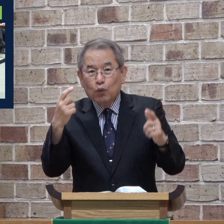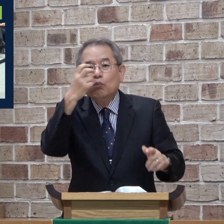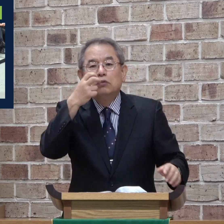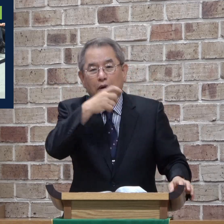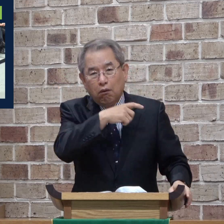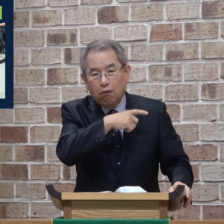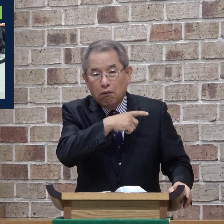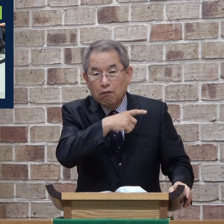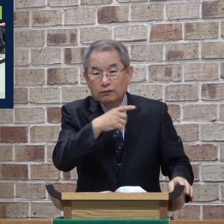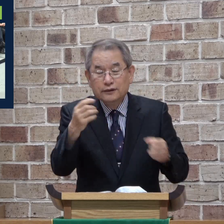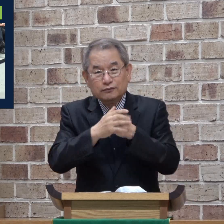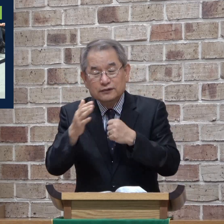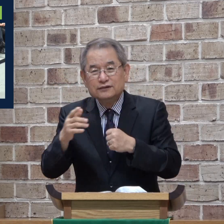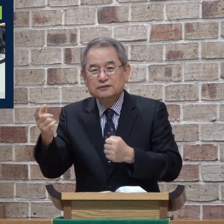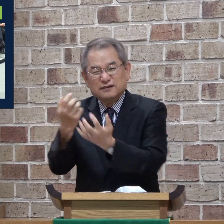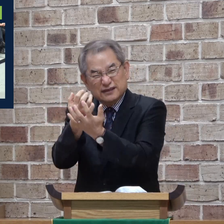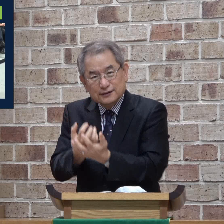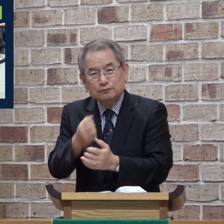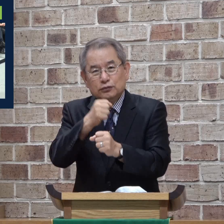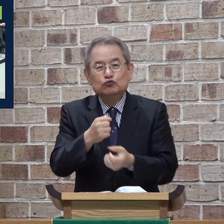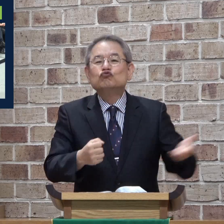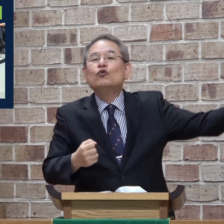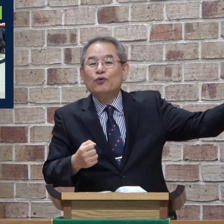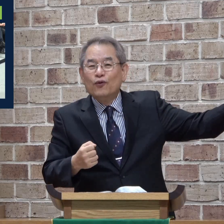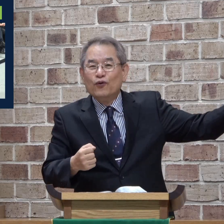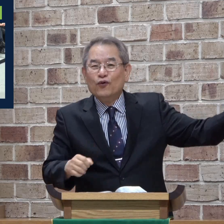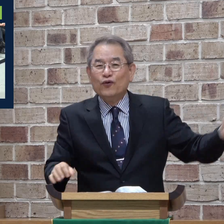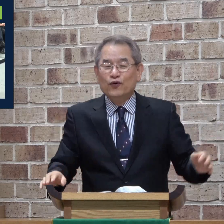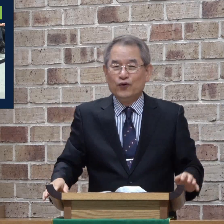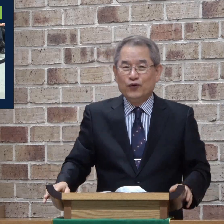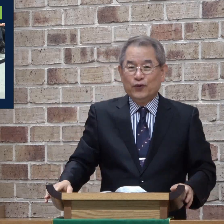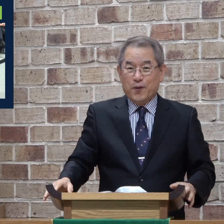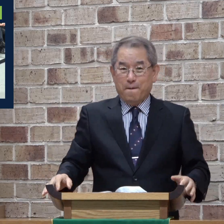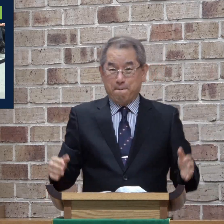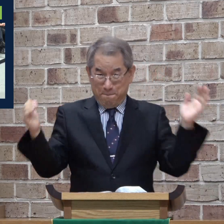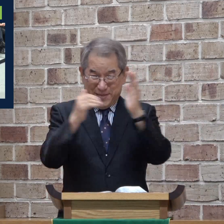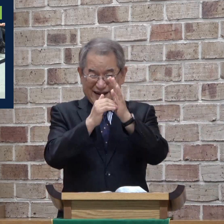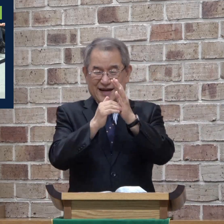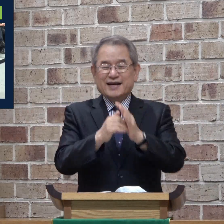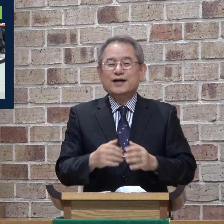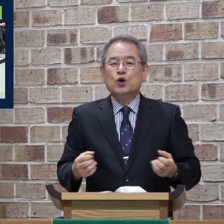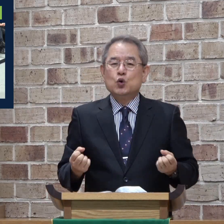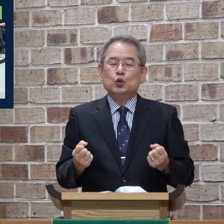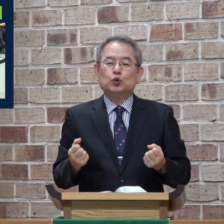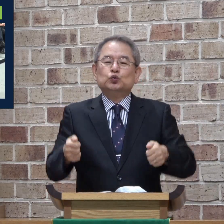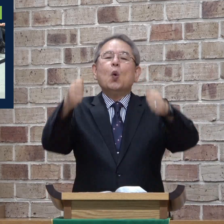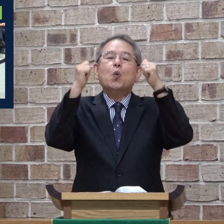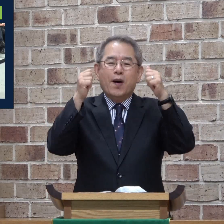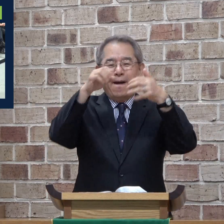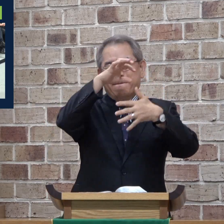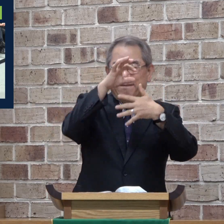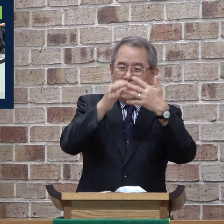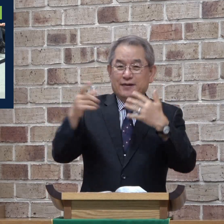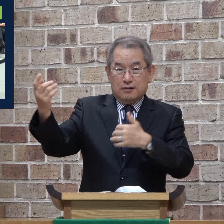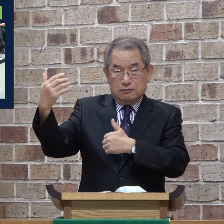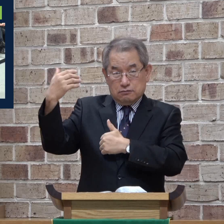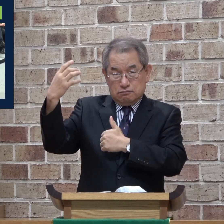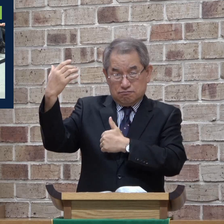자유롭게 낭독을 하도록 내버려 두지 않고 그것을 졸업식에서 내가 어떤 것을 낭독할지를 다 양식을